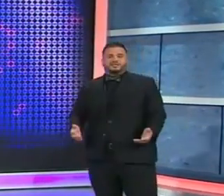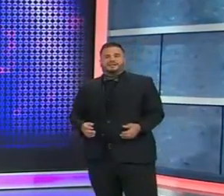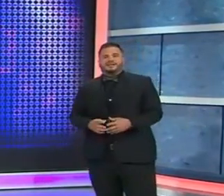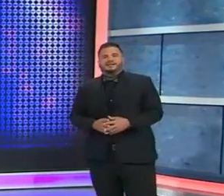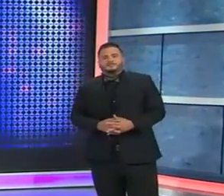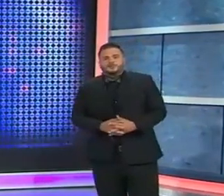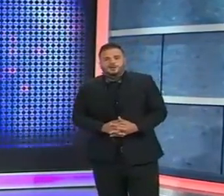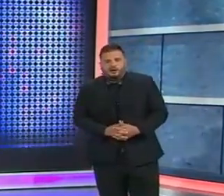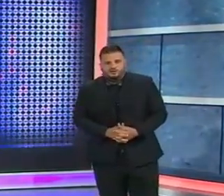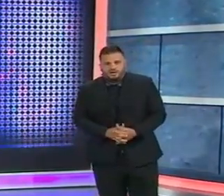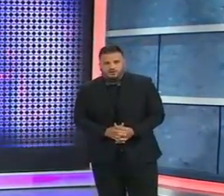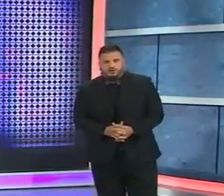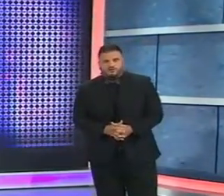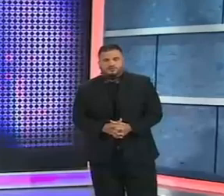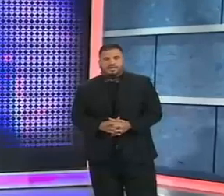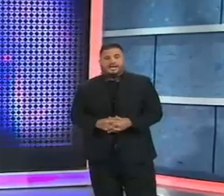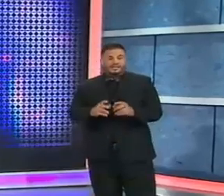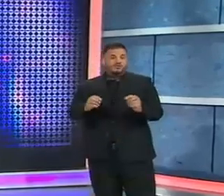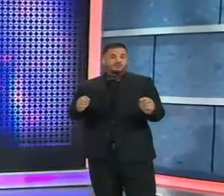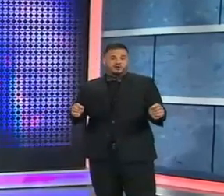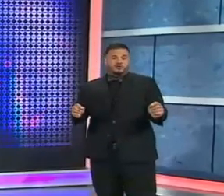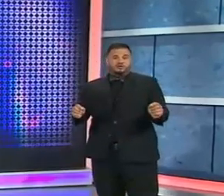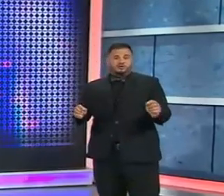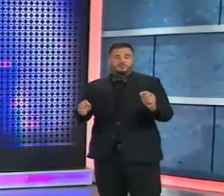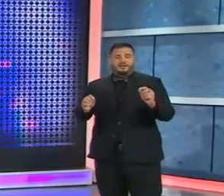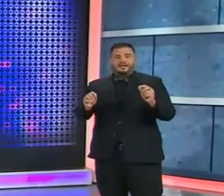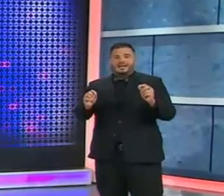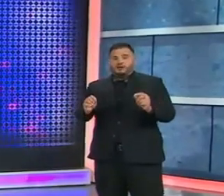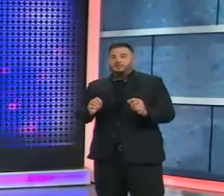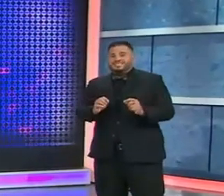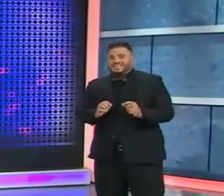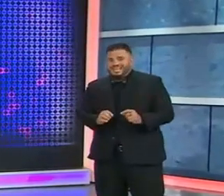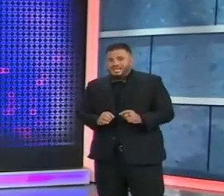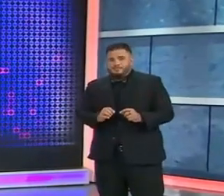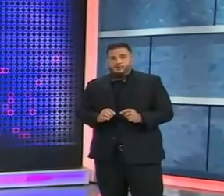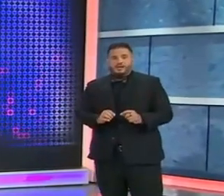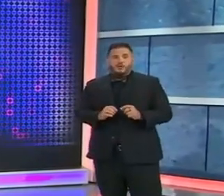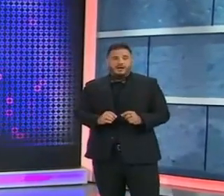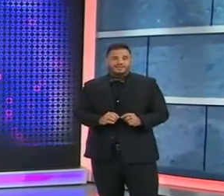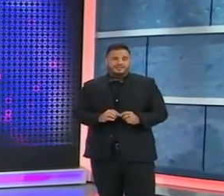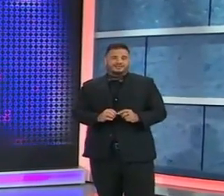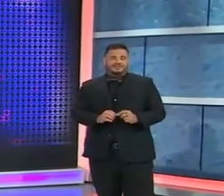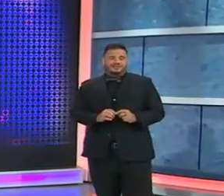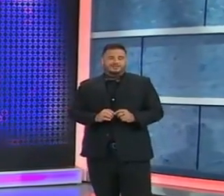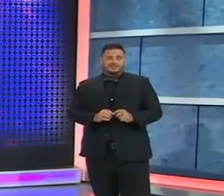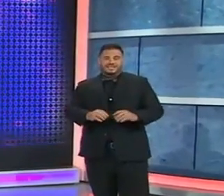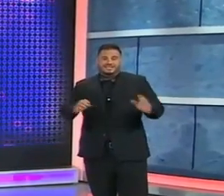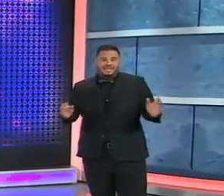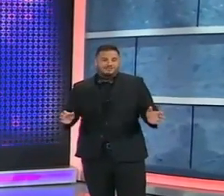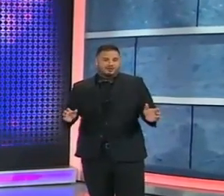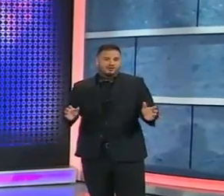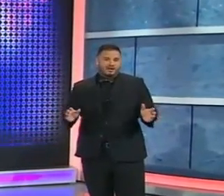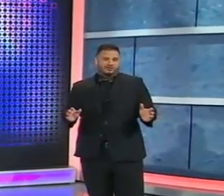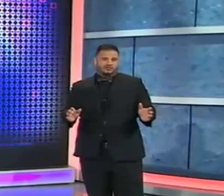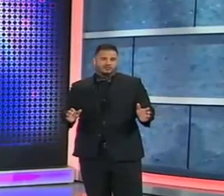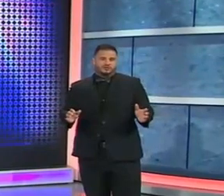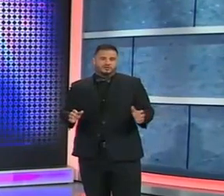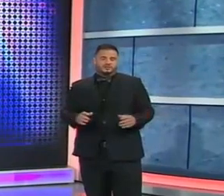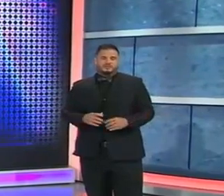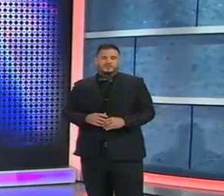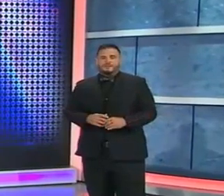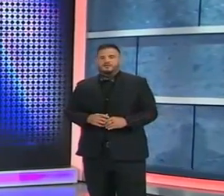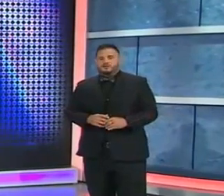la ausencia de los acusados. Así como usted lo escuchó, la cosa es seria porque jueces desestiman los